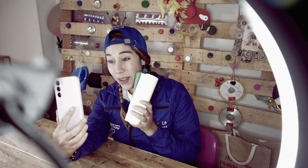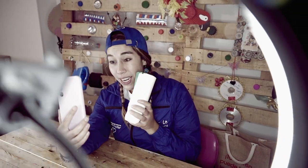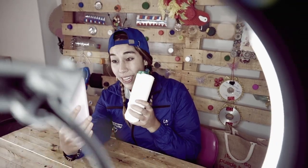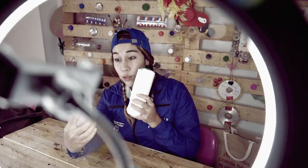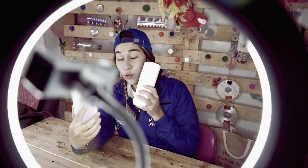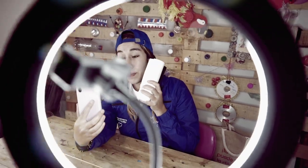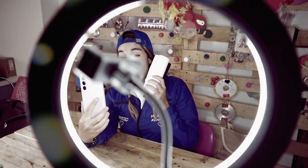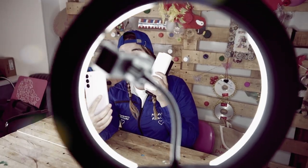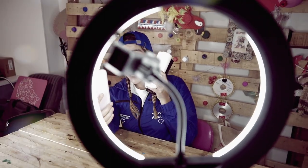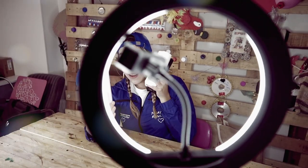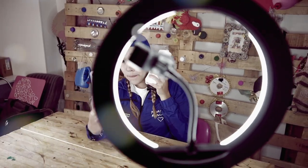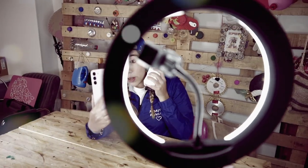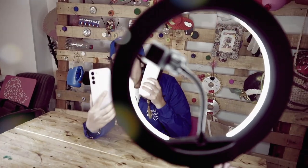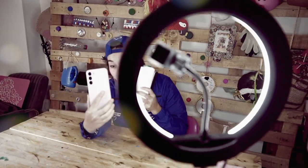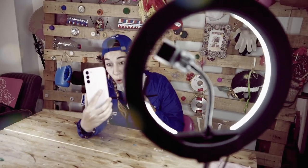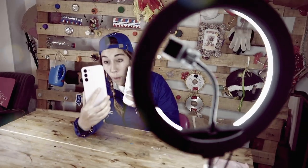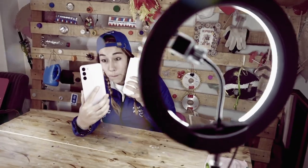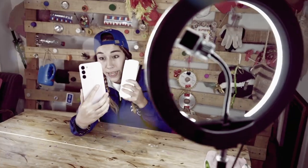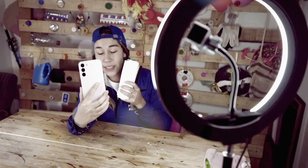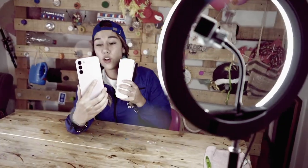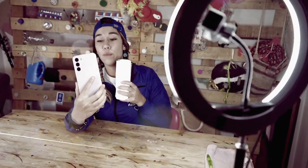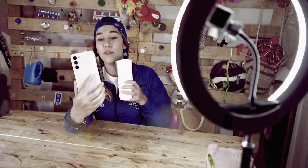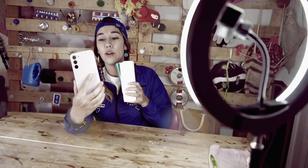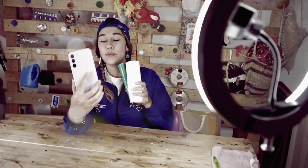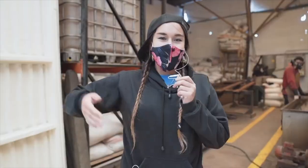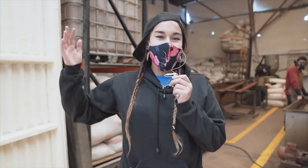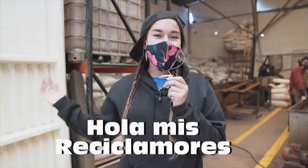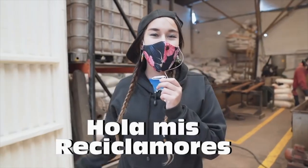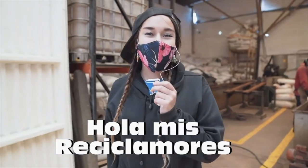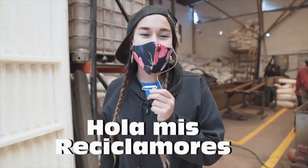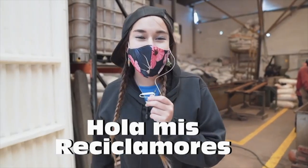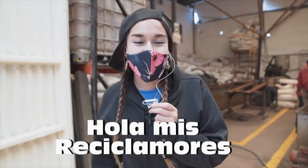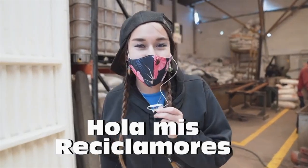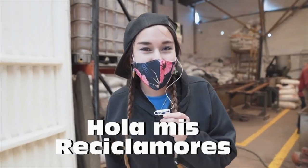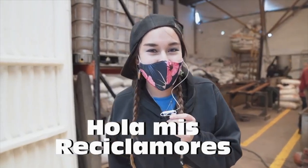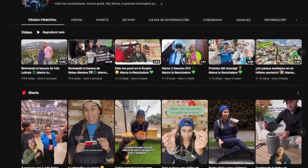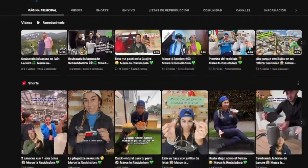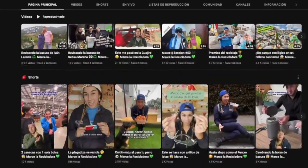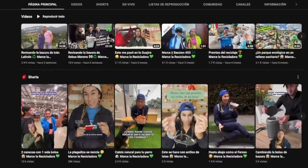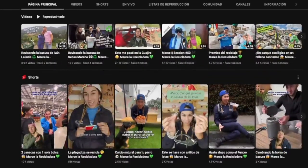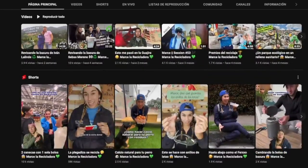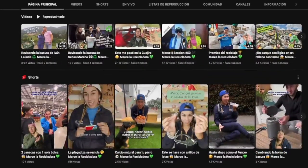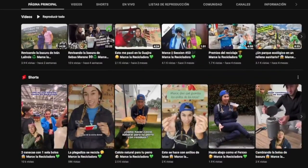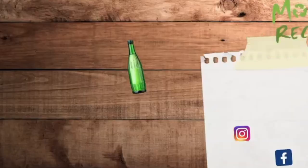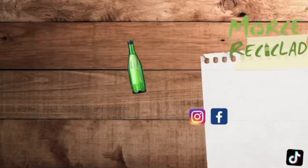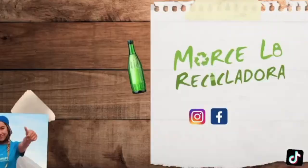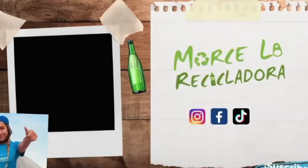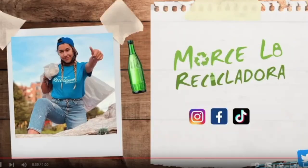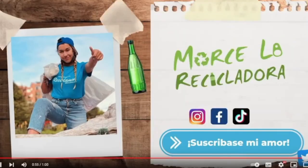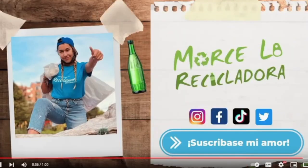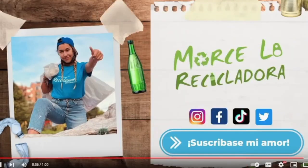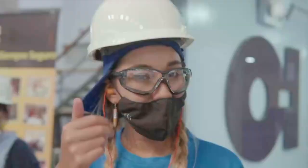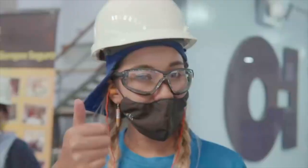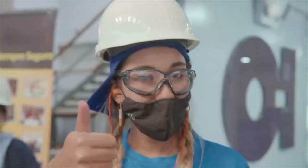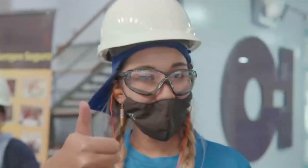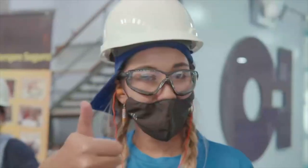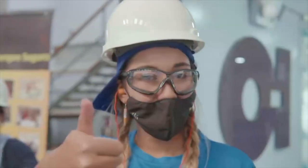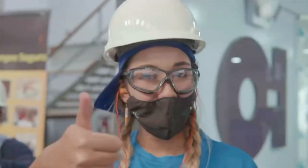canal de YouTube para que se lo vea completico, por favor. Yo no sabía nada de redes y ahorita le monto el Facebook, le hago los likes, mejor dicho, lo que